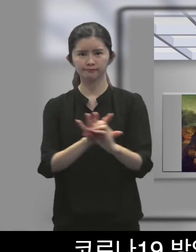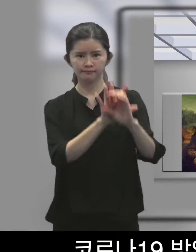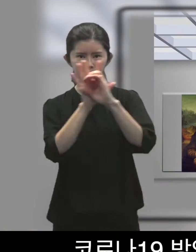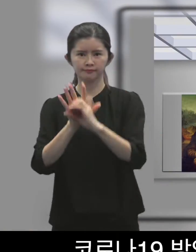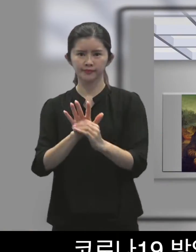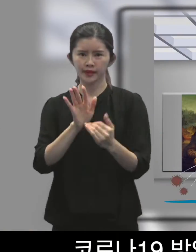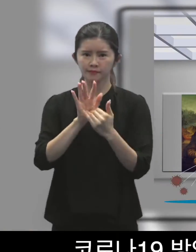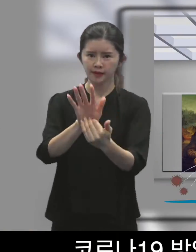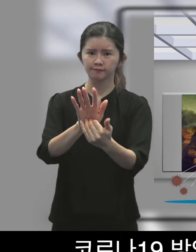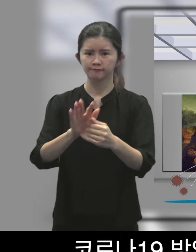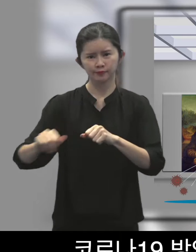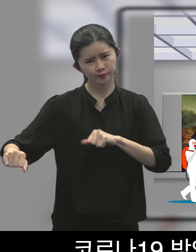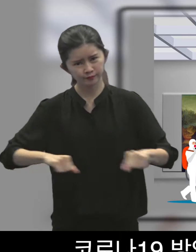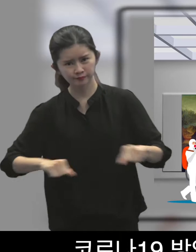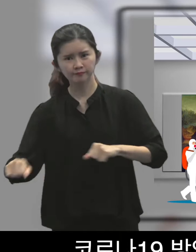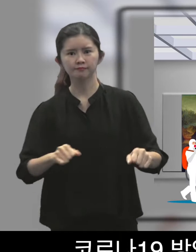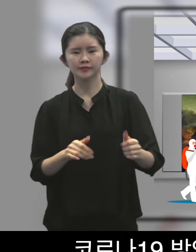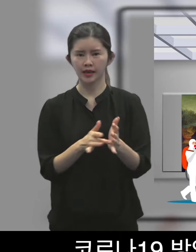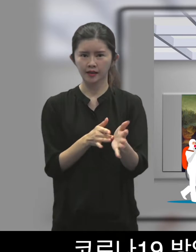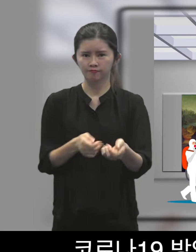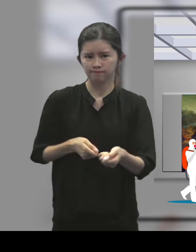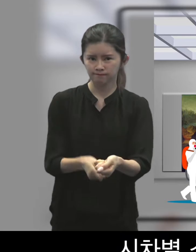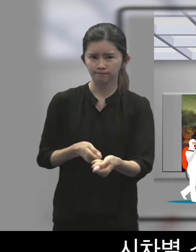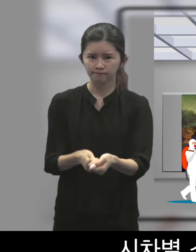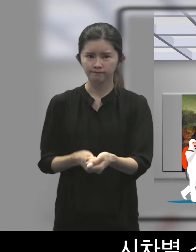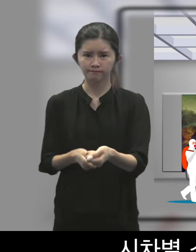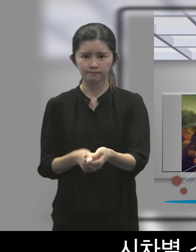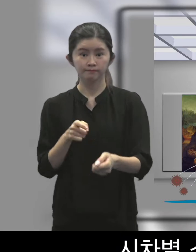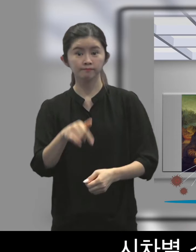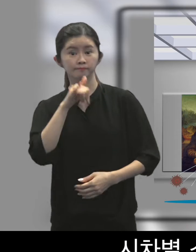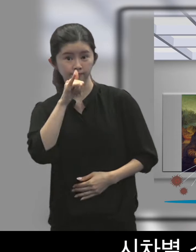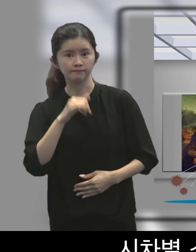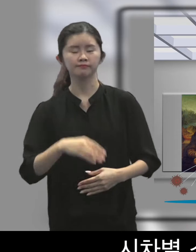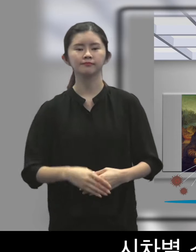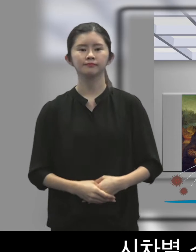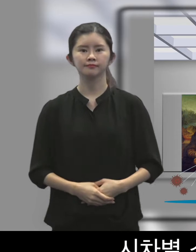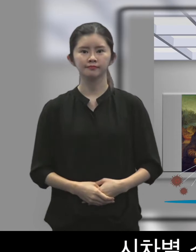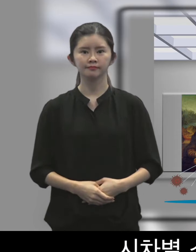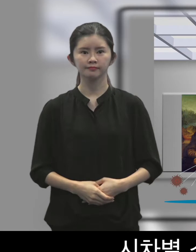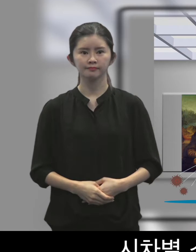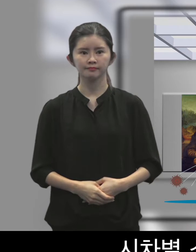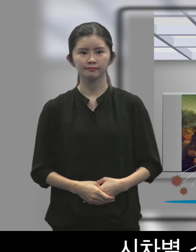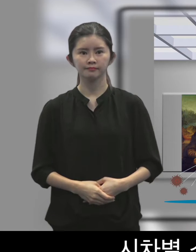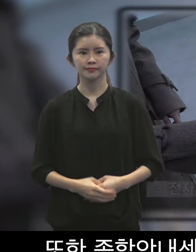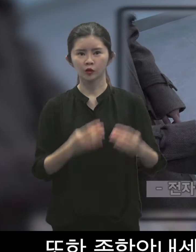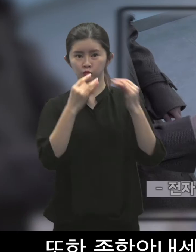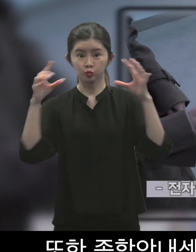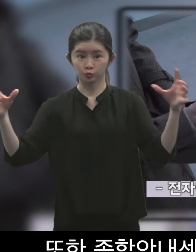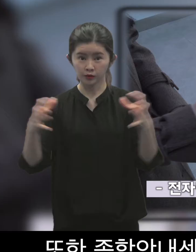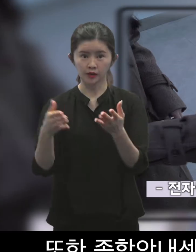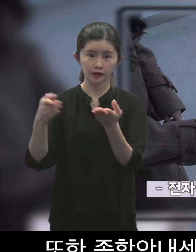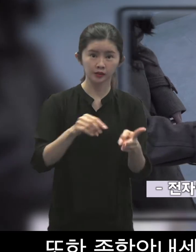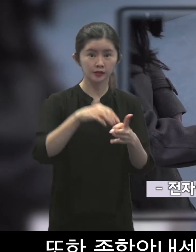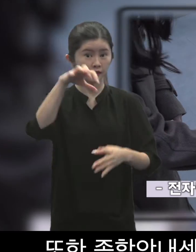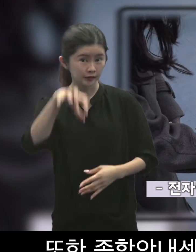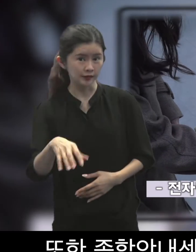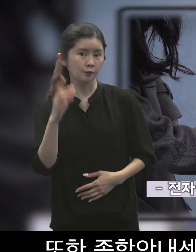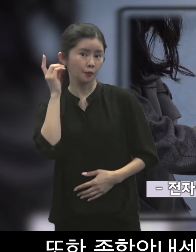코로나19 방역에 적극적으로 대응하여 시차별 소독을 하고 있습니다. 또한